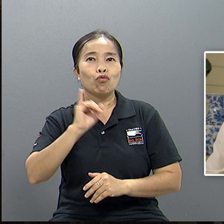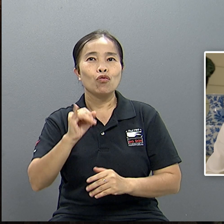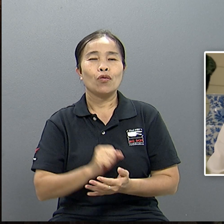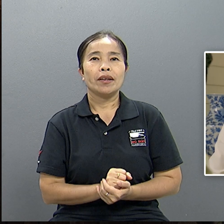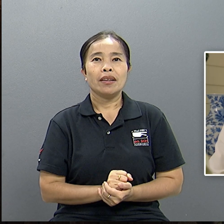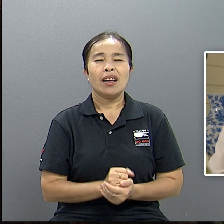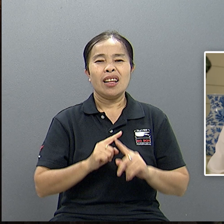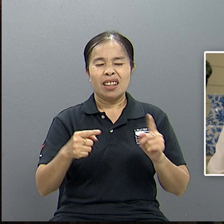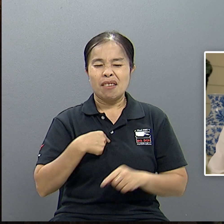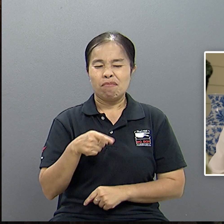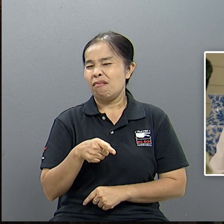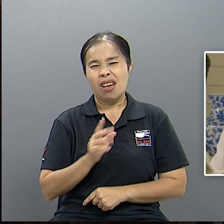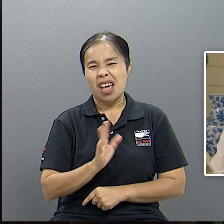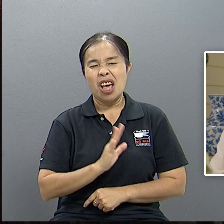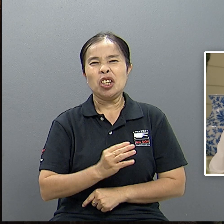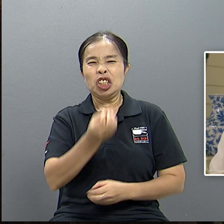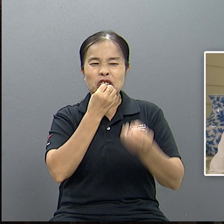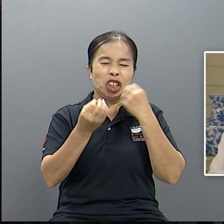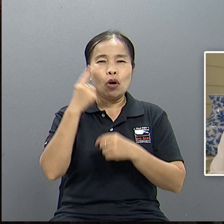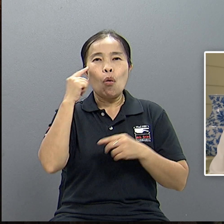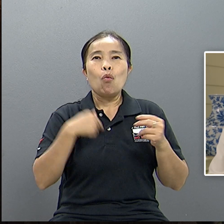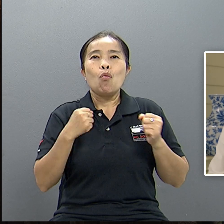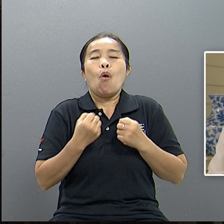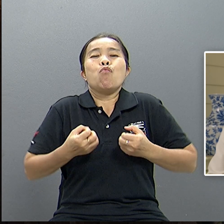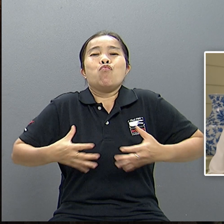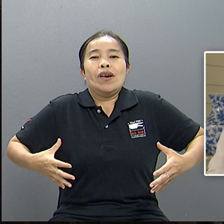แต่ผมขอผ่านนะผมกลัวจะเป็นร้อนใน